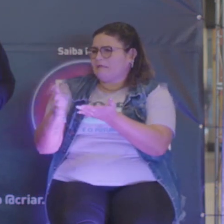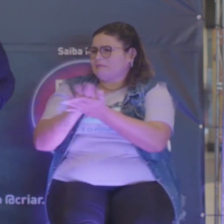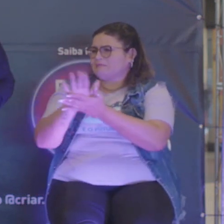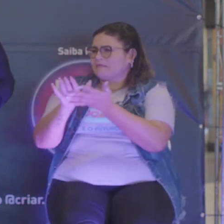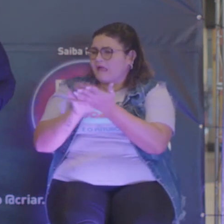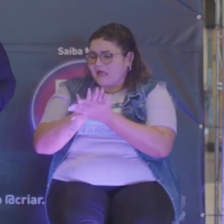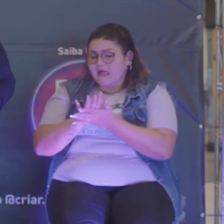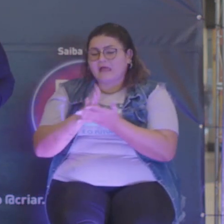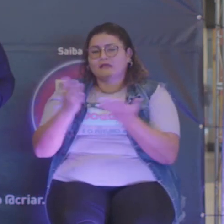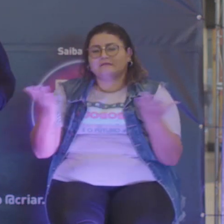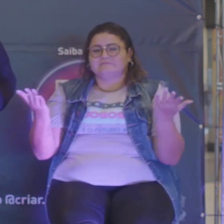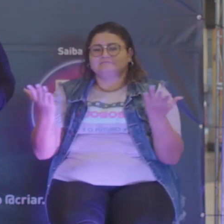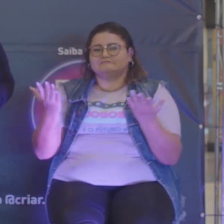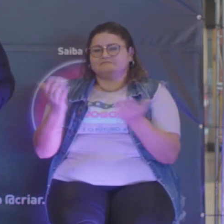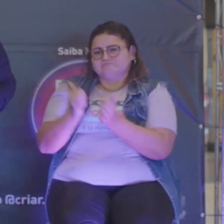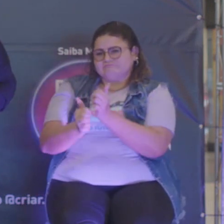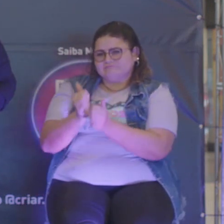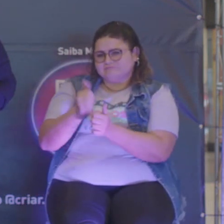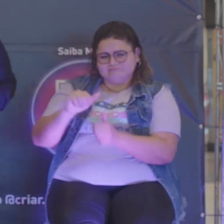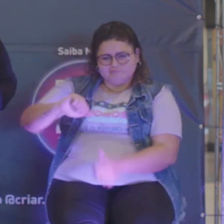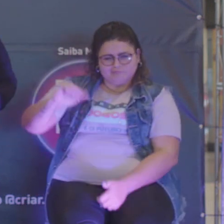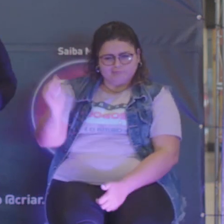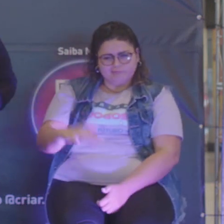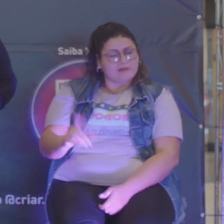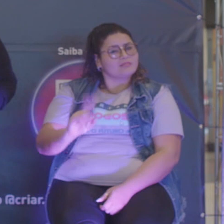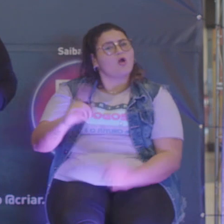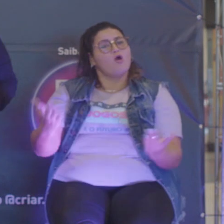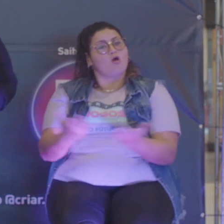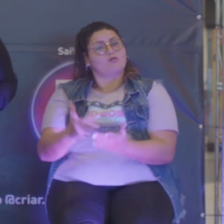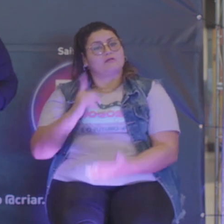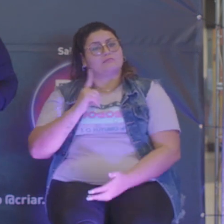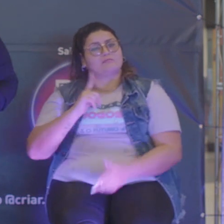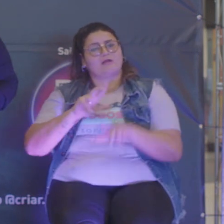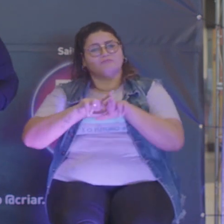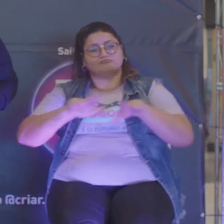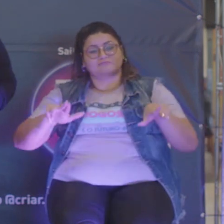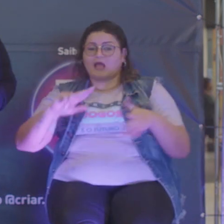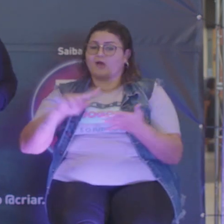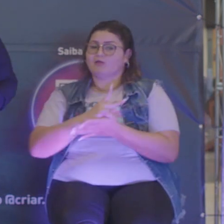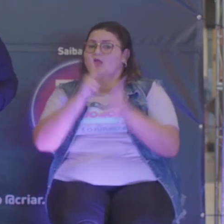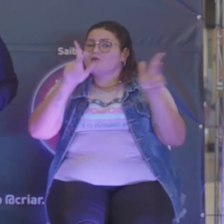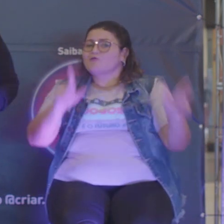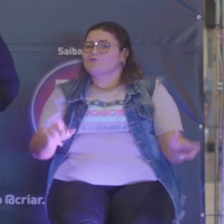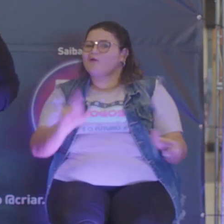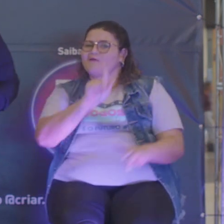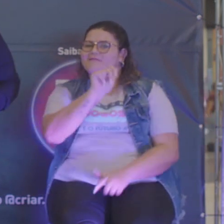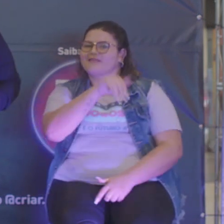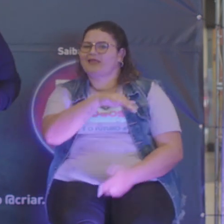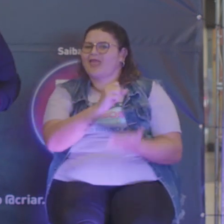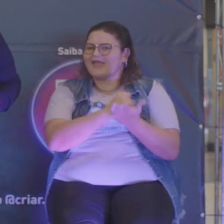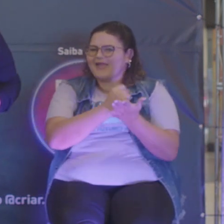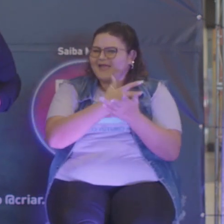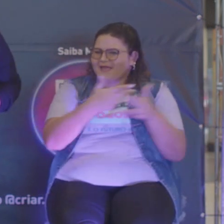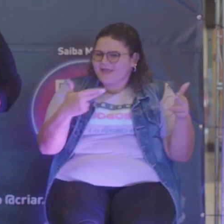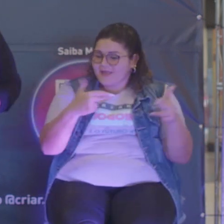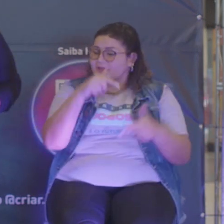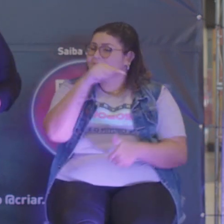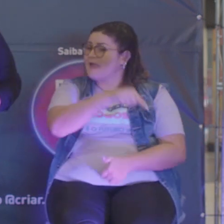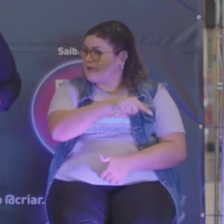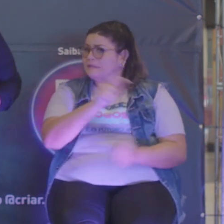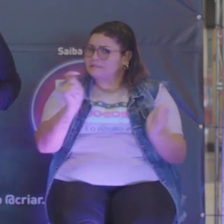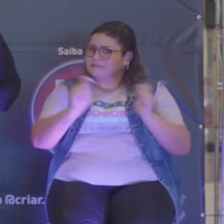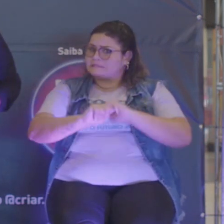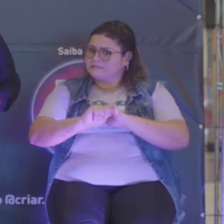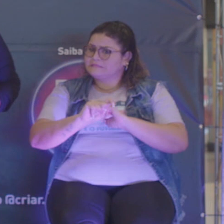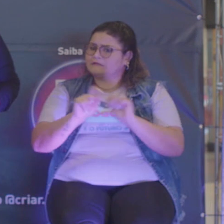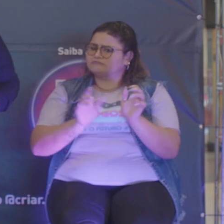poucos, só pra quem tá na escolinha de elite. E hoje a mesma coisa acontece com os games, né? A gente vê o futebol sendo uma grande ferramenta de ascensão